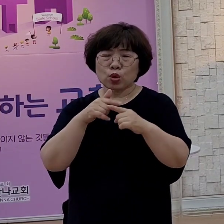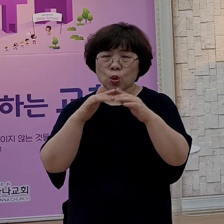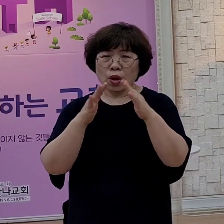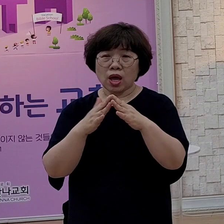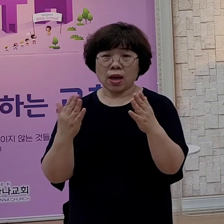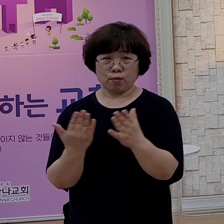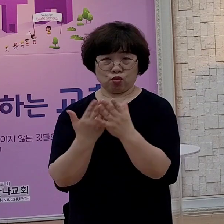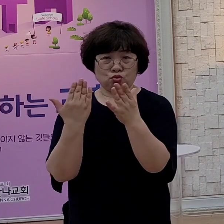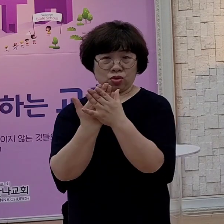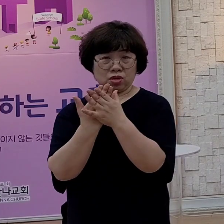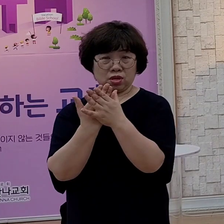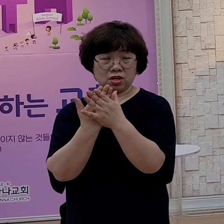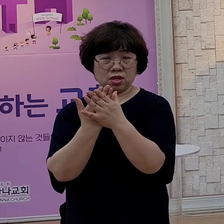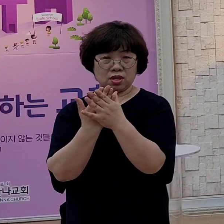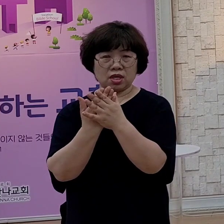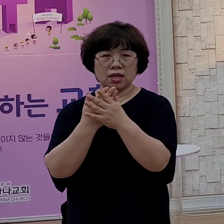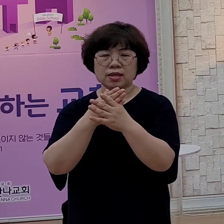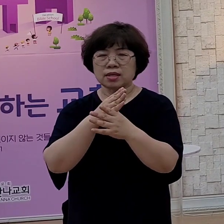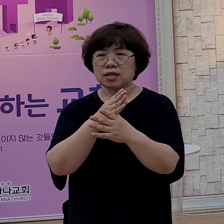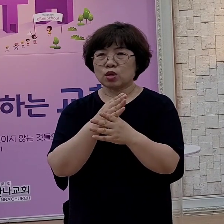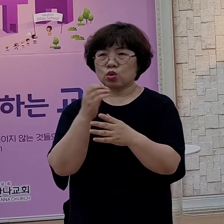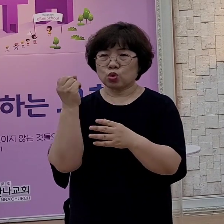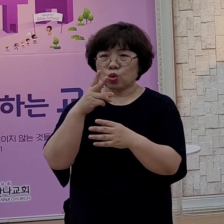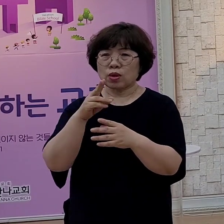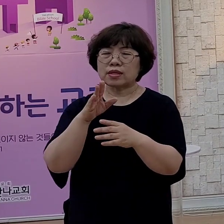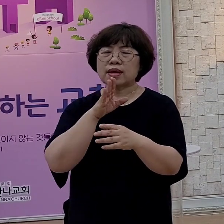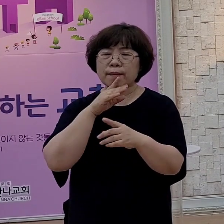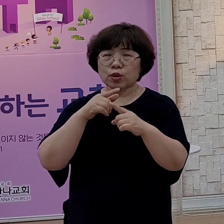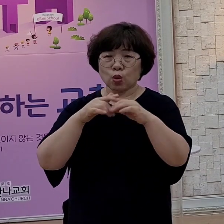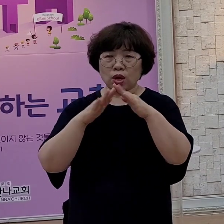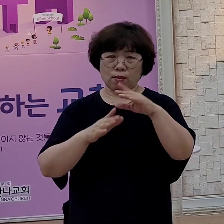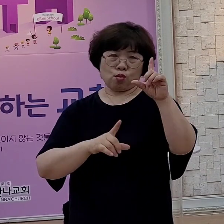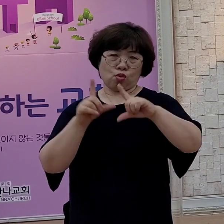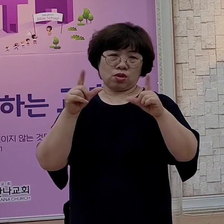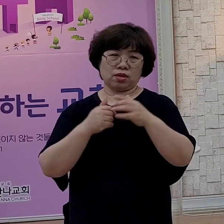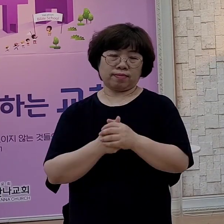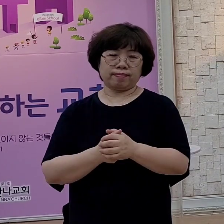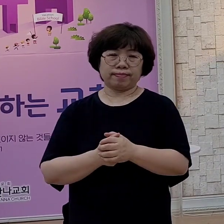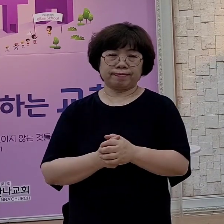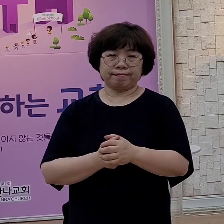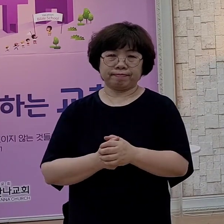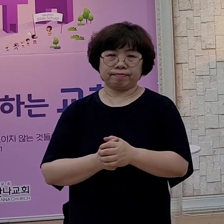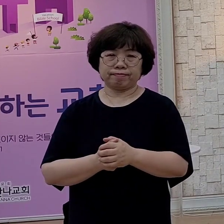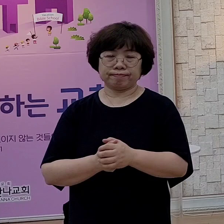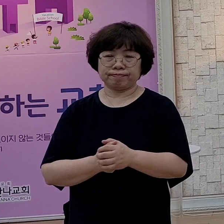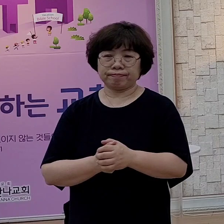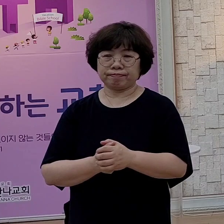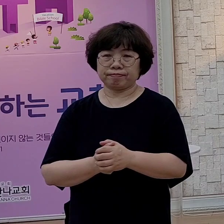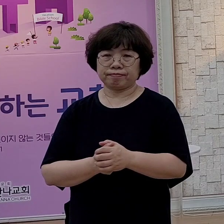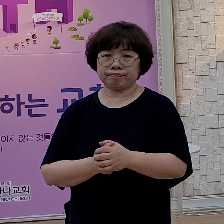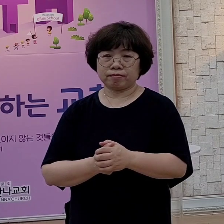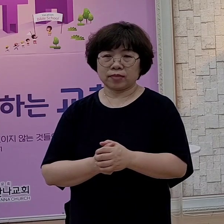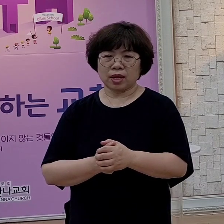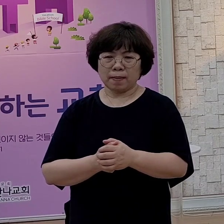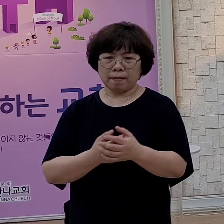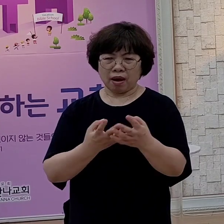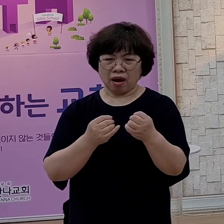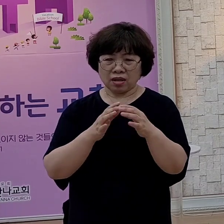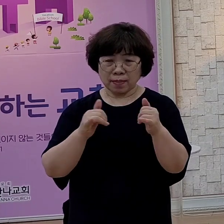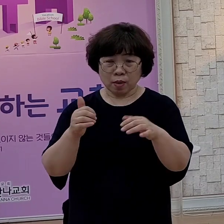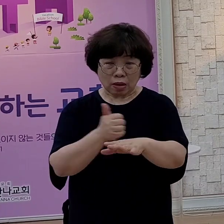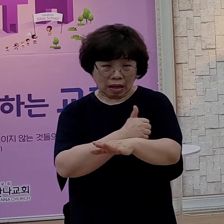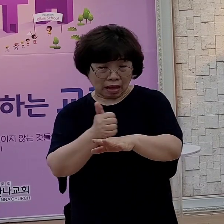부흥이고 그게 진정한 교회지. 그냥 껍데기처럼 왔다 갔다 하는 사람들이 수천 명이 모인다고 이 교회 아닙니다.